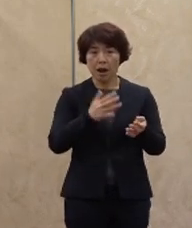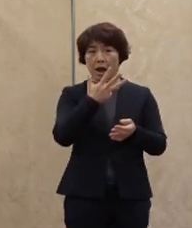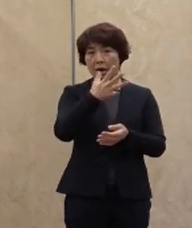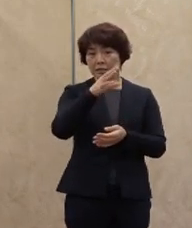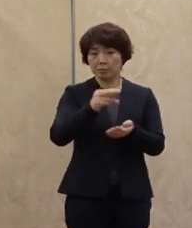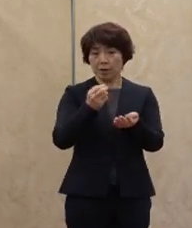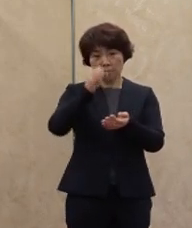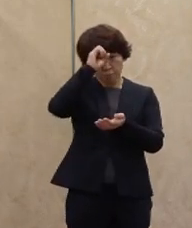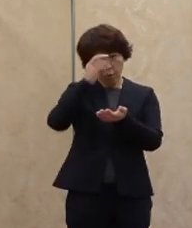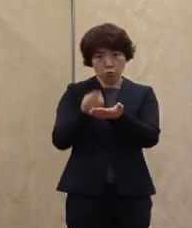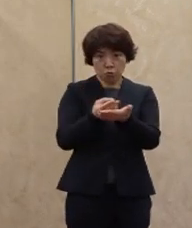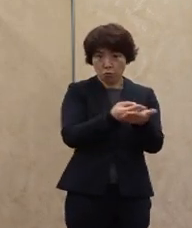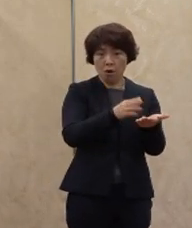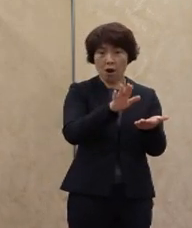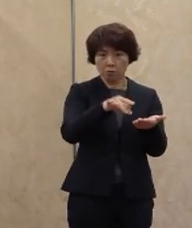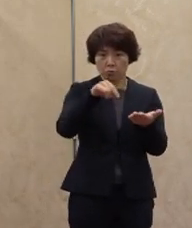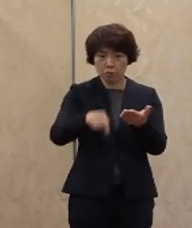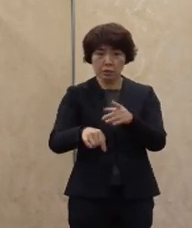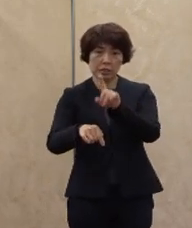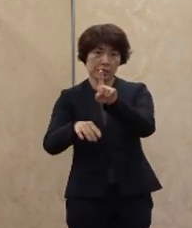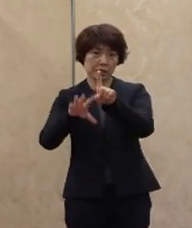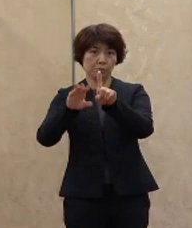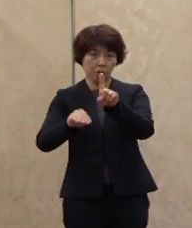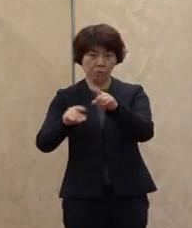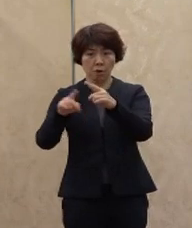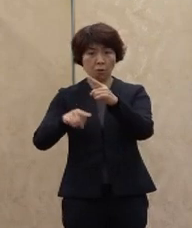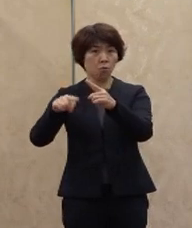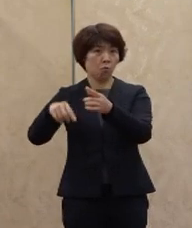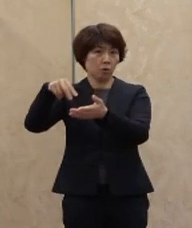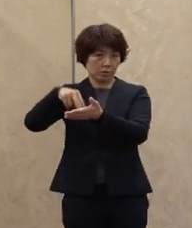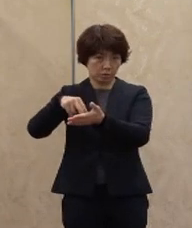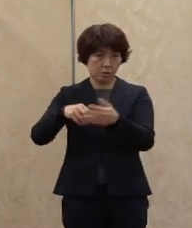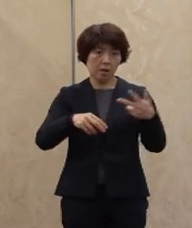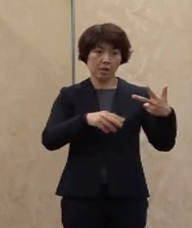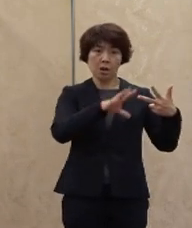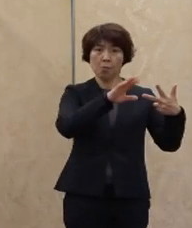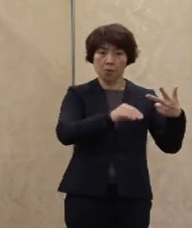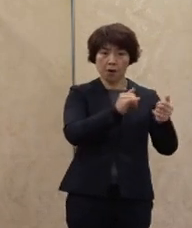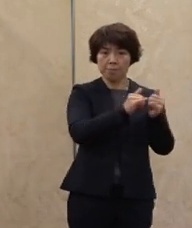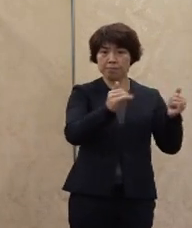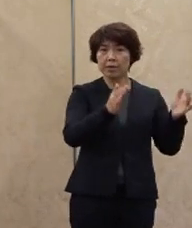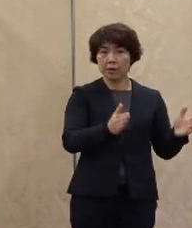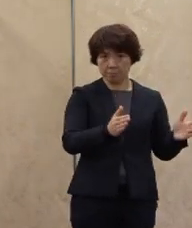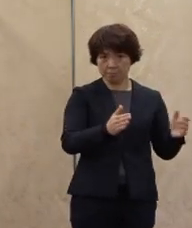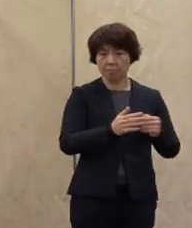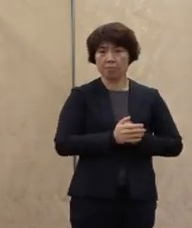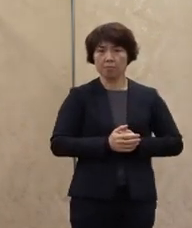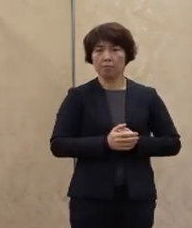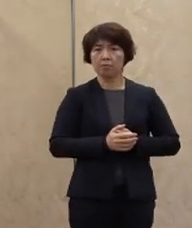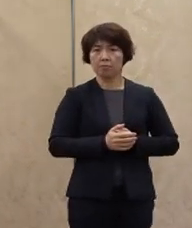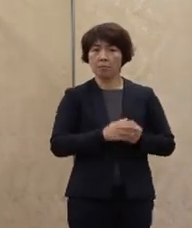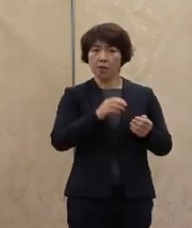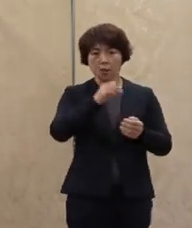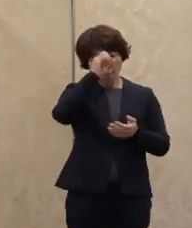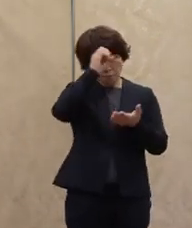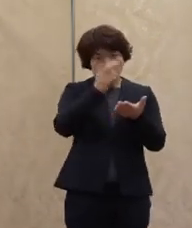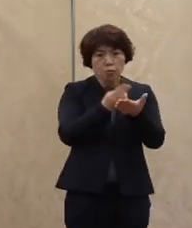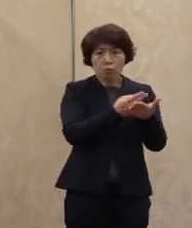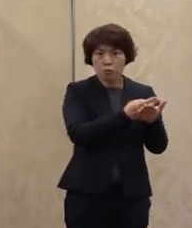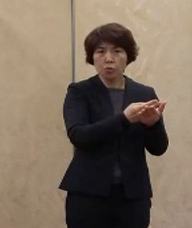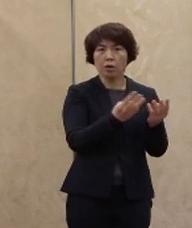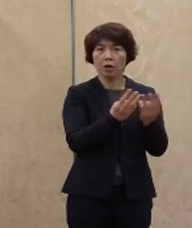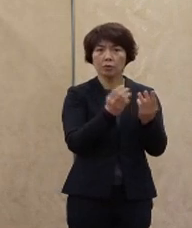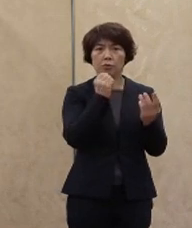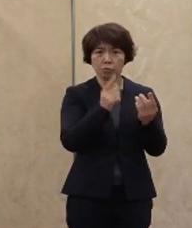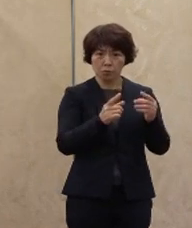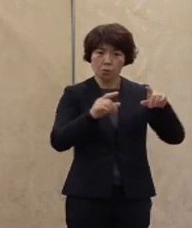ですけど、8万病床のうち1万病床が公的公立病院で、7万病床が民間病院ですから、あの病床単位でいくと当然民間病院の方が